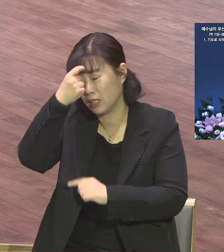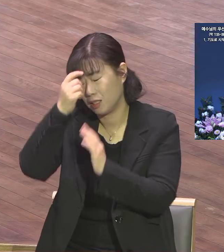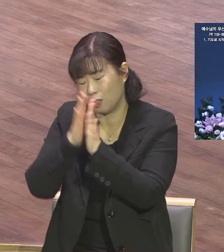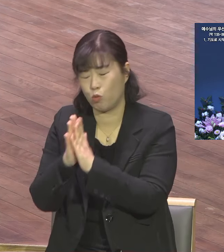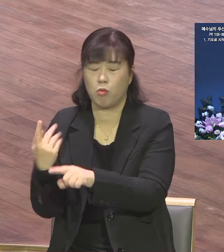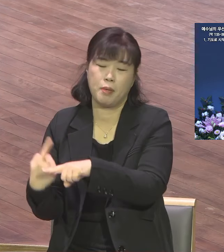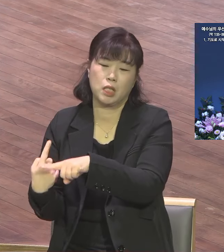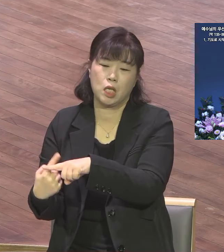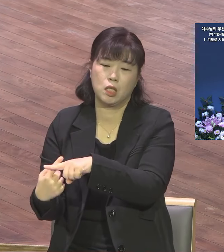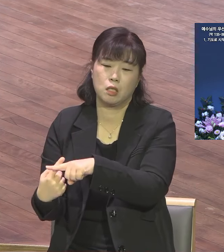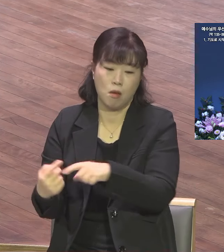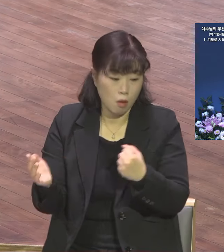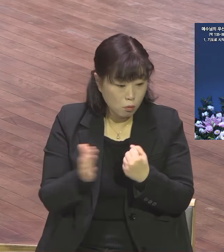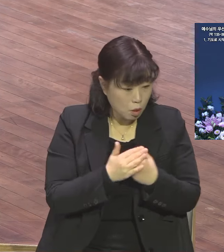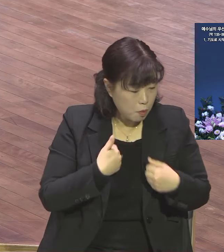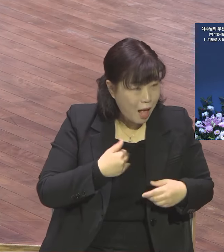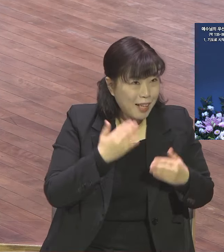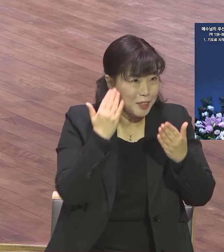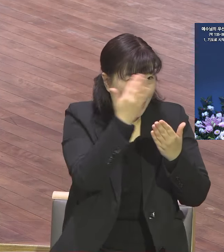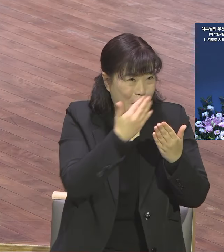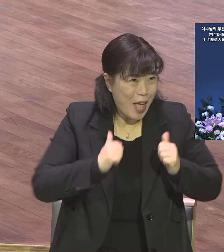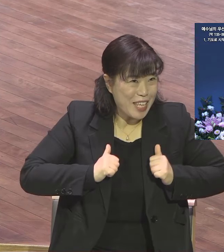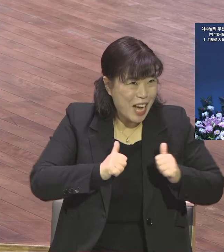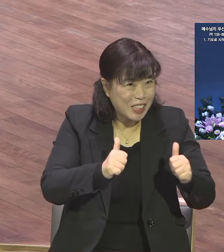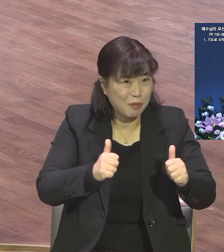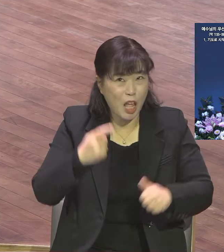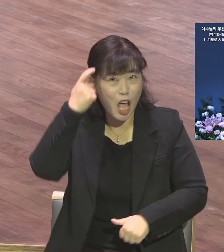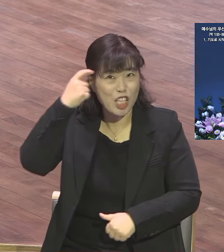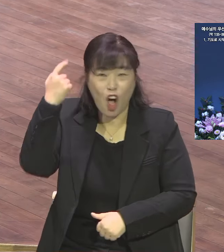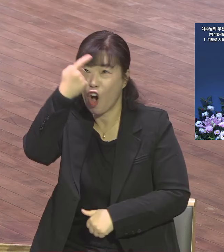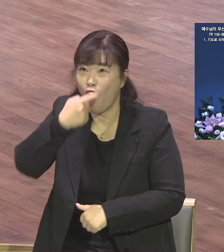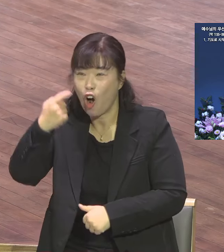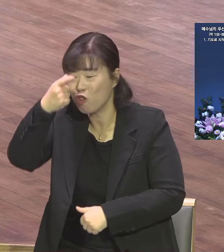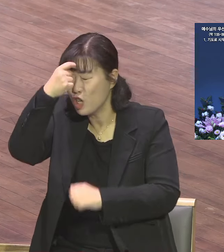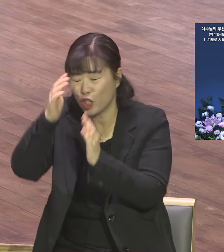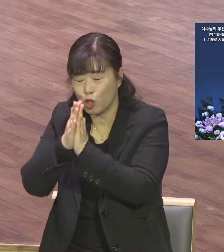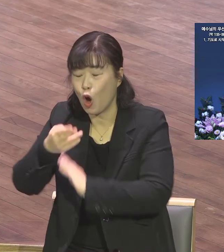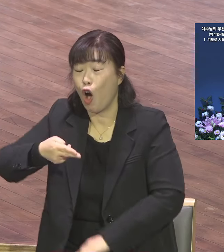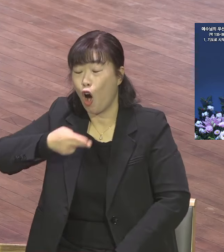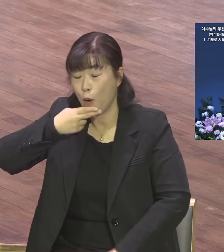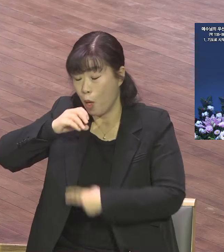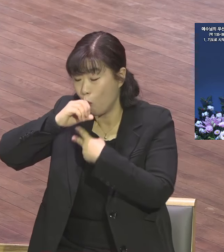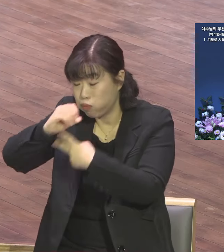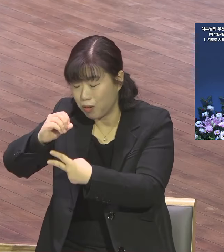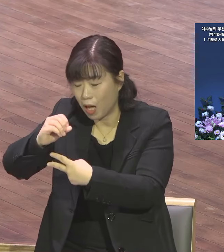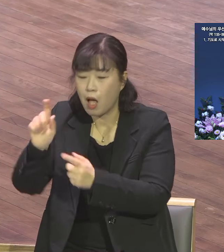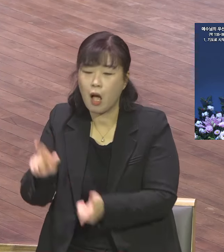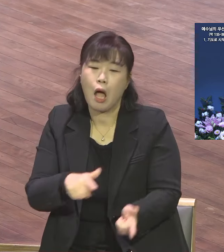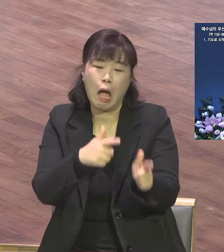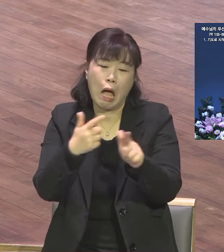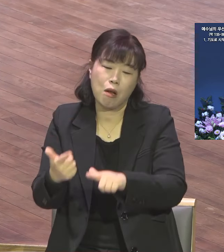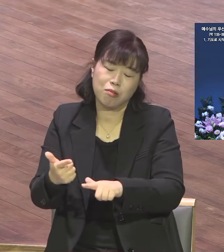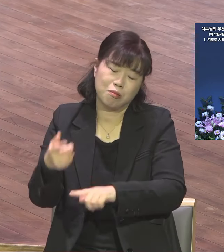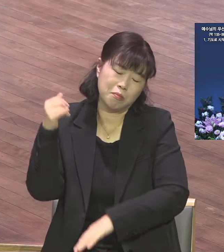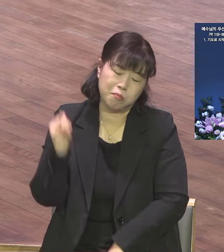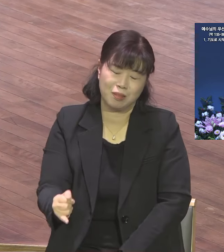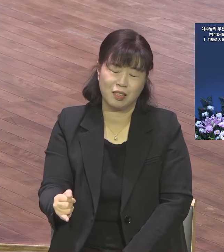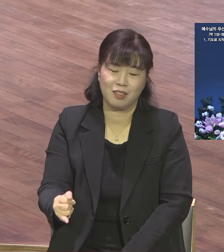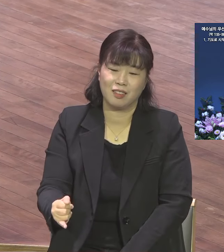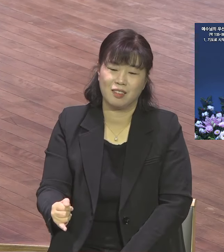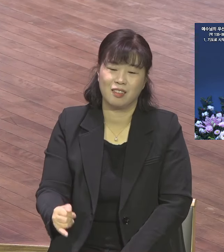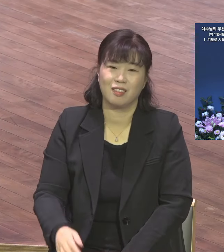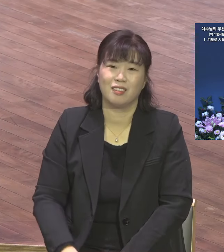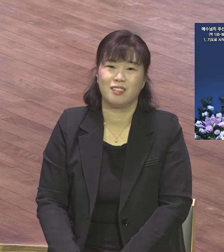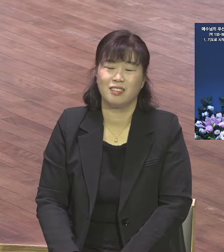많다는 거지요. 이렇게 되면 일단 어떻게 되느냐? 기도하지 않고 하루를 시작하면 일단 방향이 달라져.